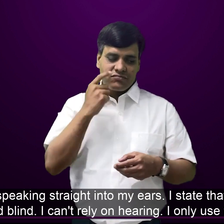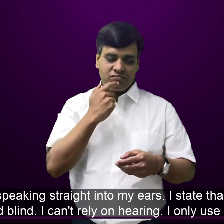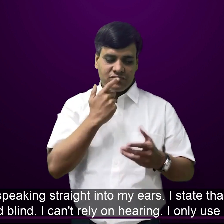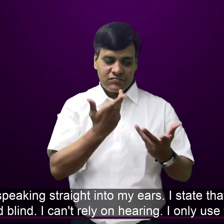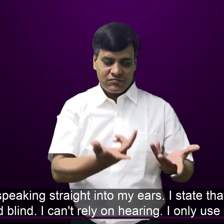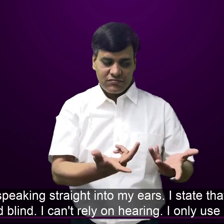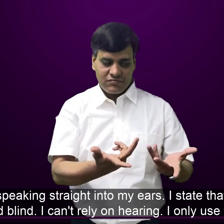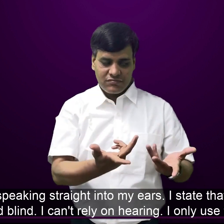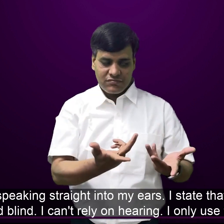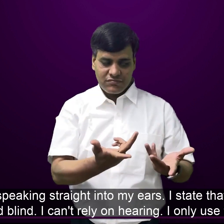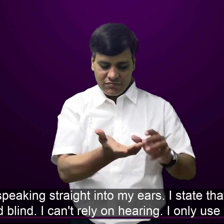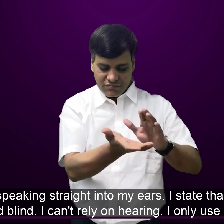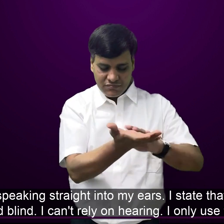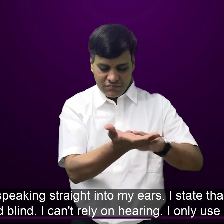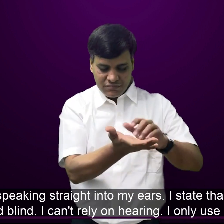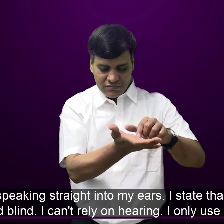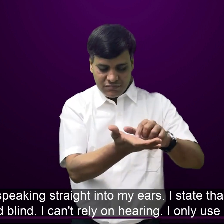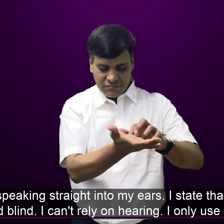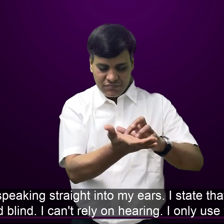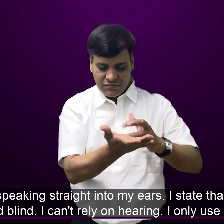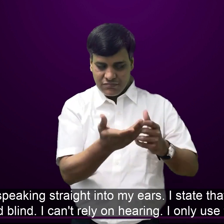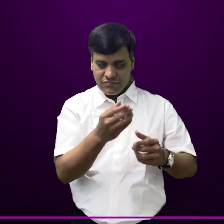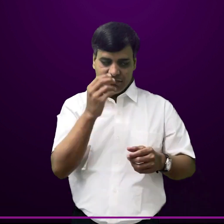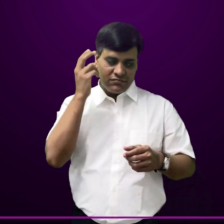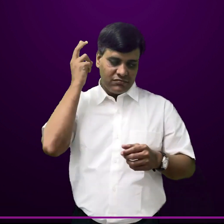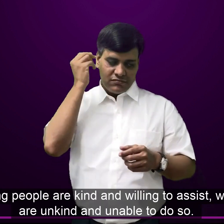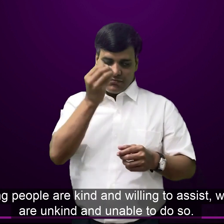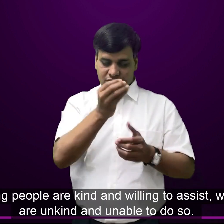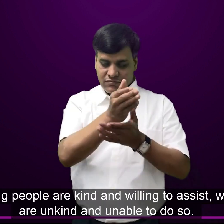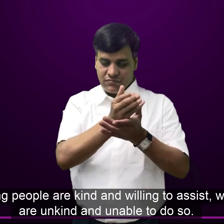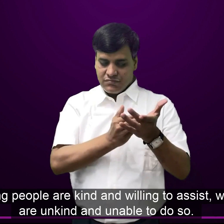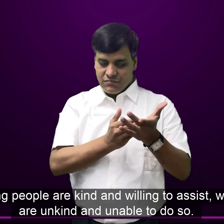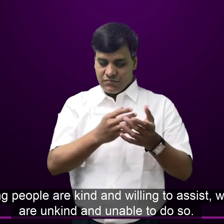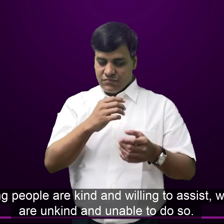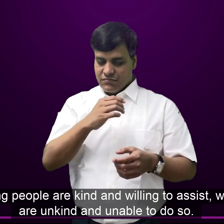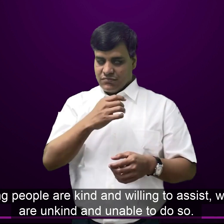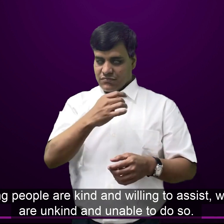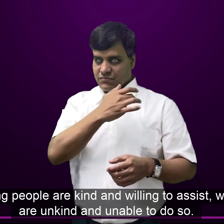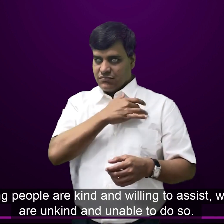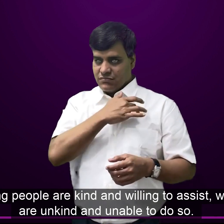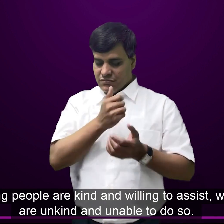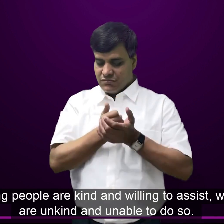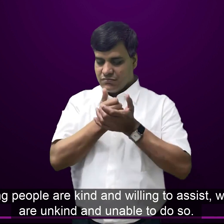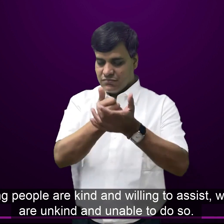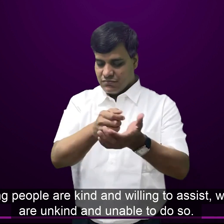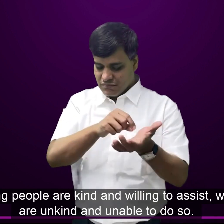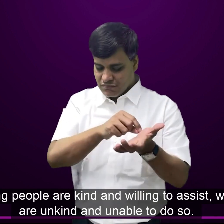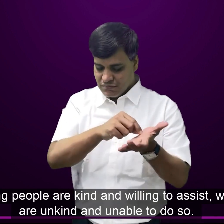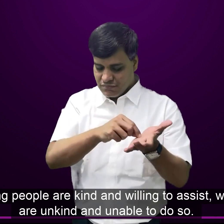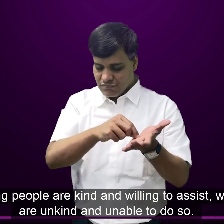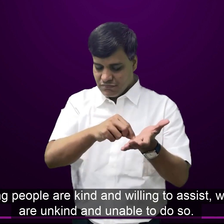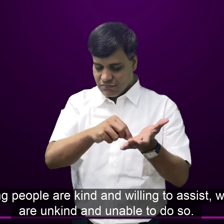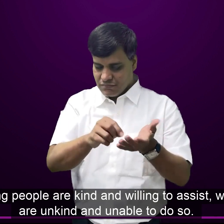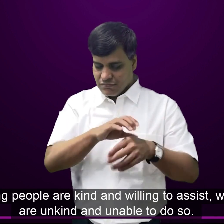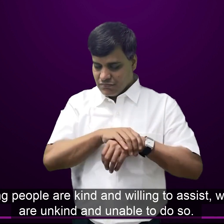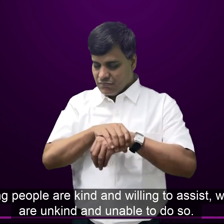आकर बोलना चालू कर देते हैं, तब हम उन्हें बताते हैं कि हम दृष्टिहीन भी हैं और हम बधिर भी